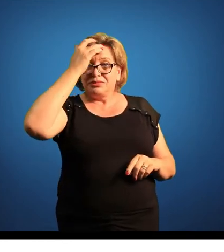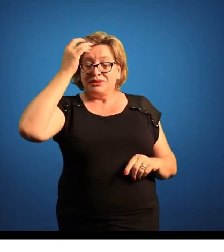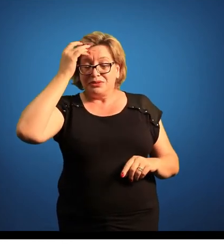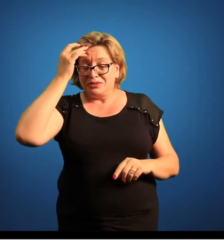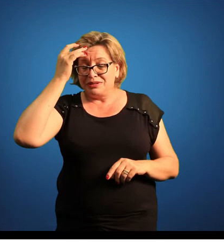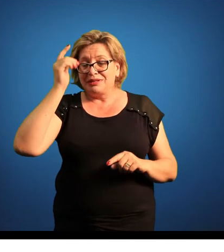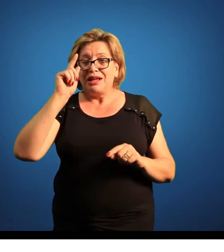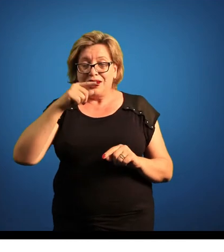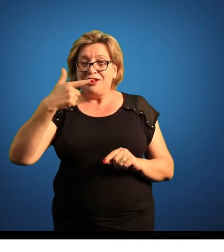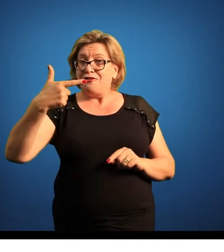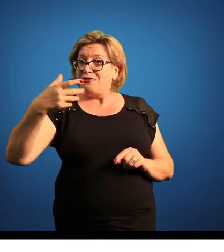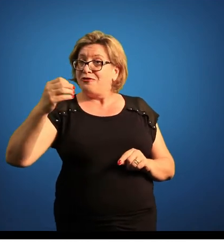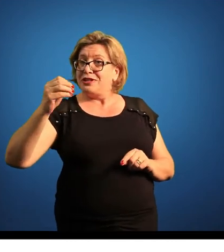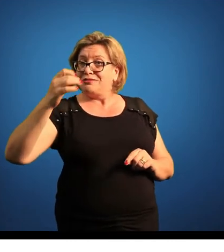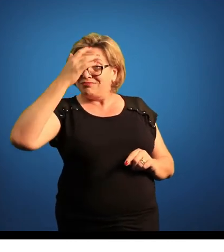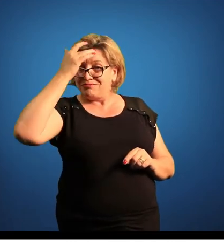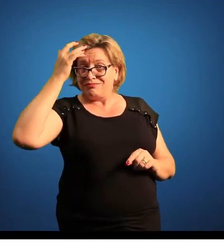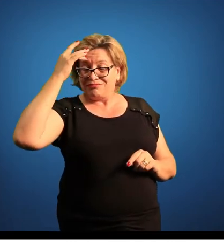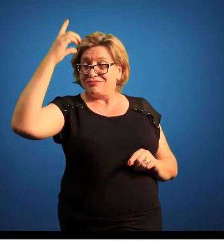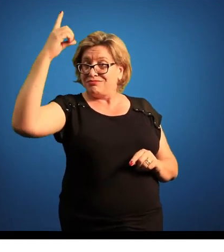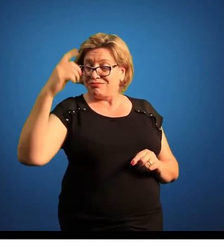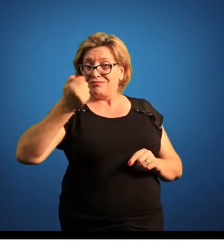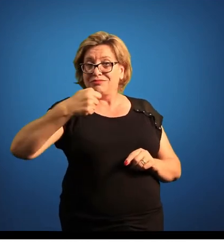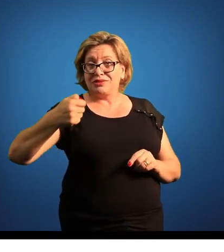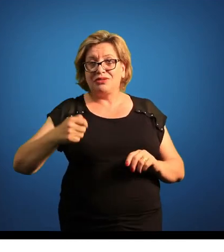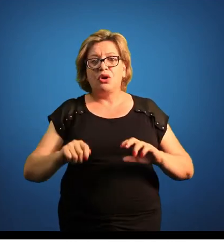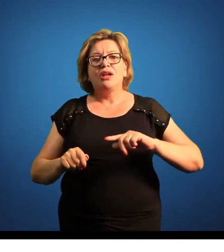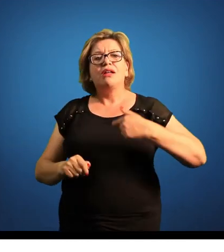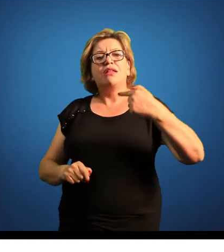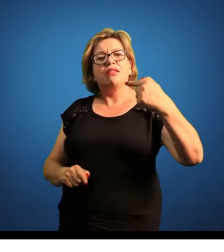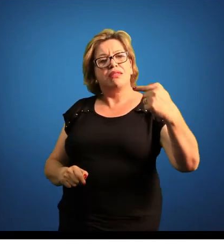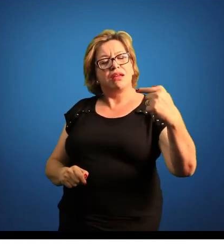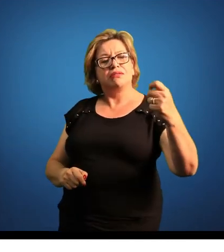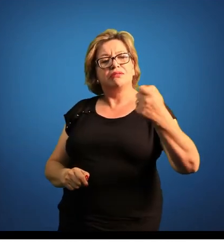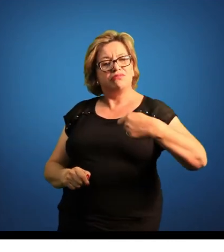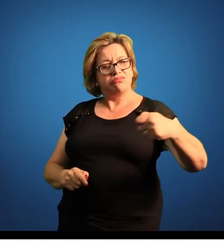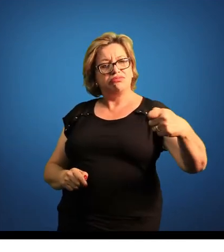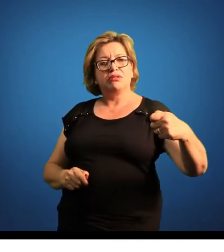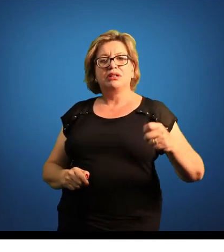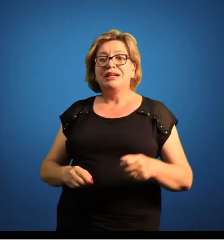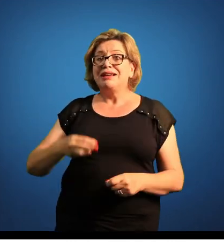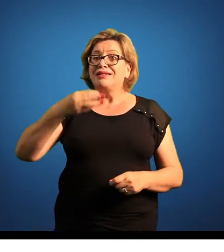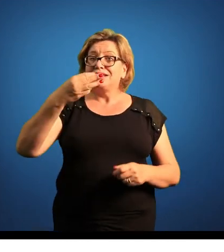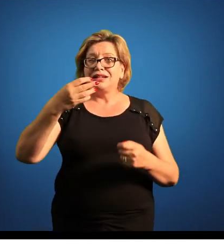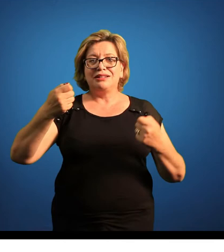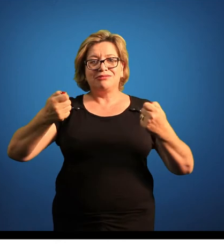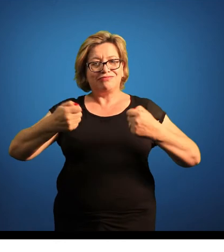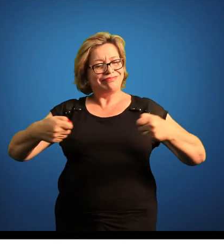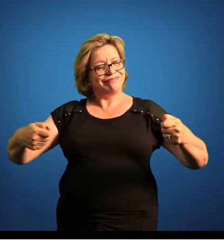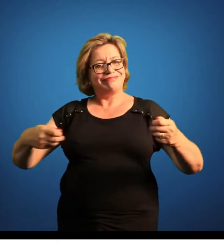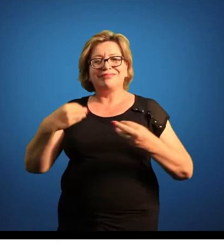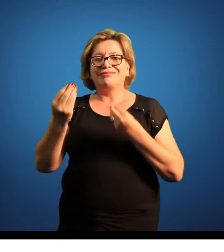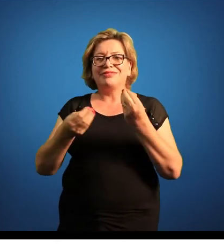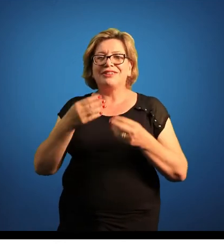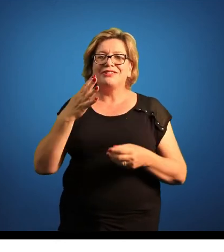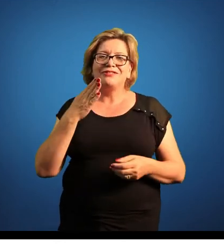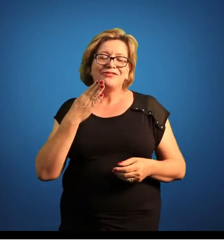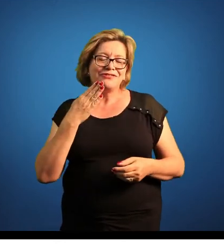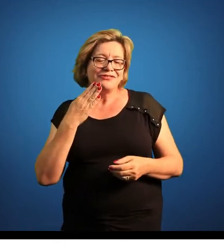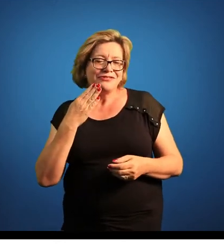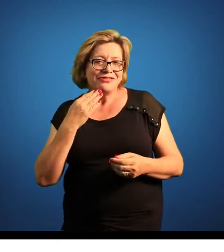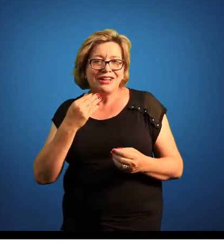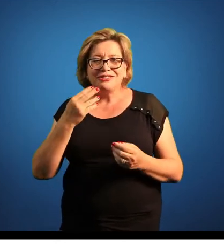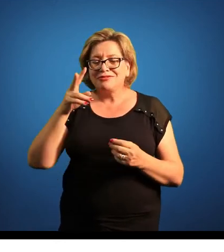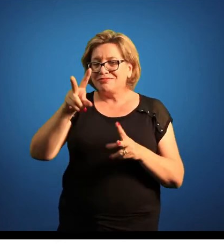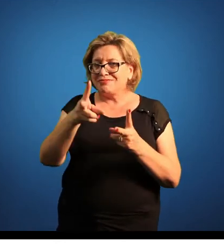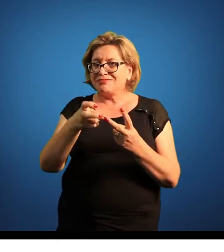são destros, outros 7 são canhotos, outros 3 são ambidestros, é fácil verificar que a moda é ser destro,